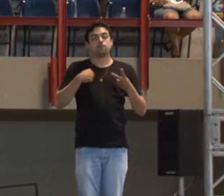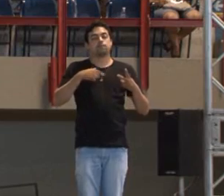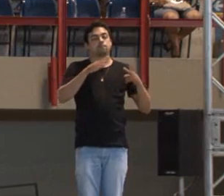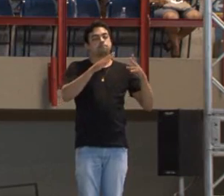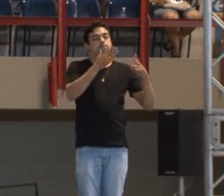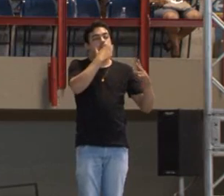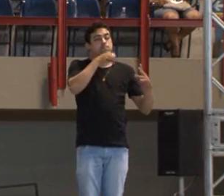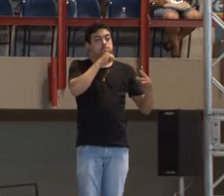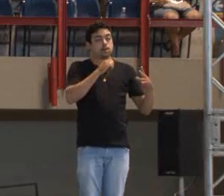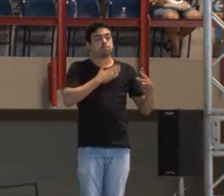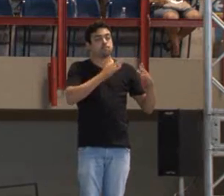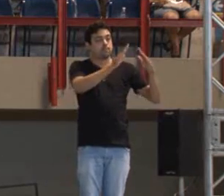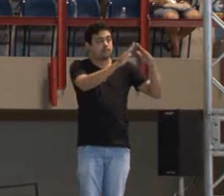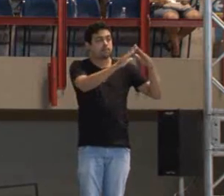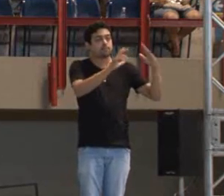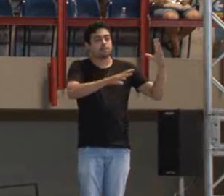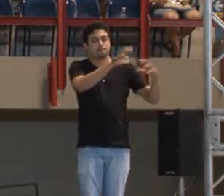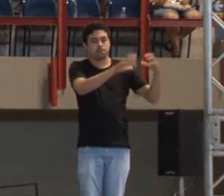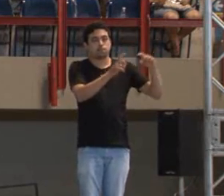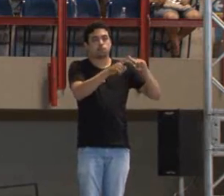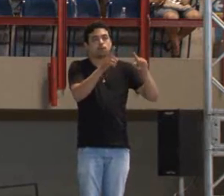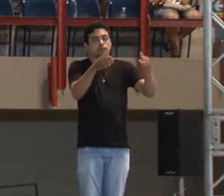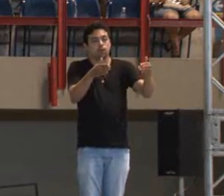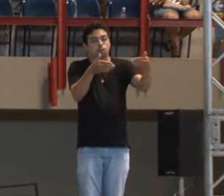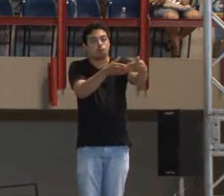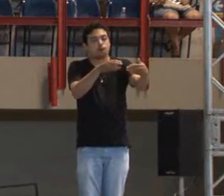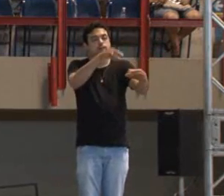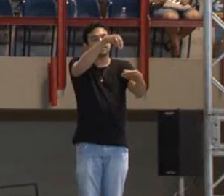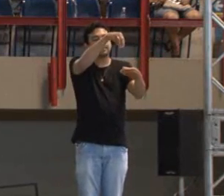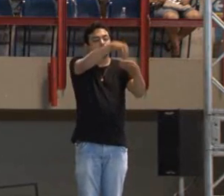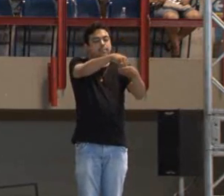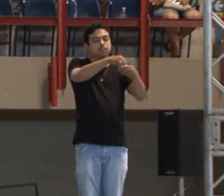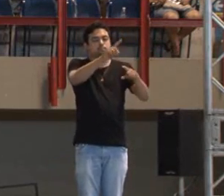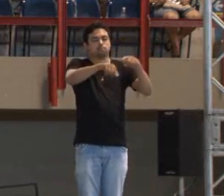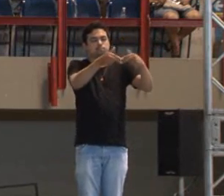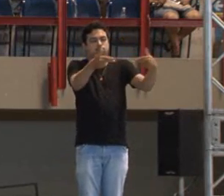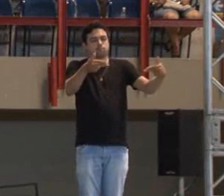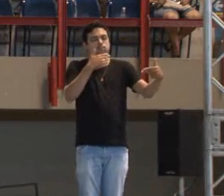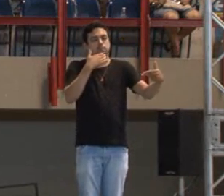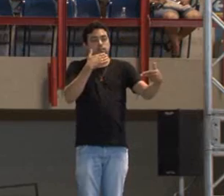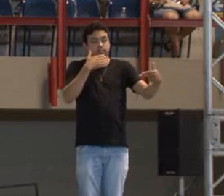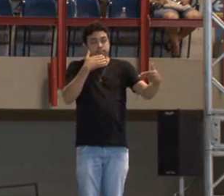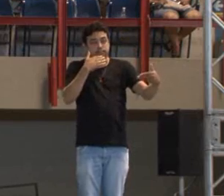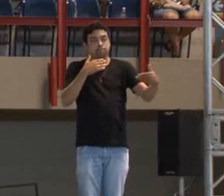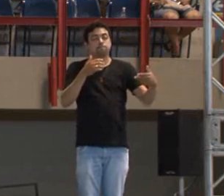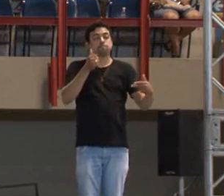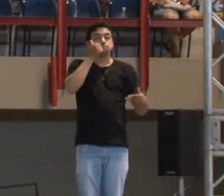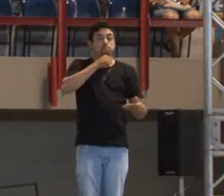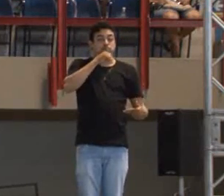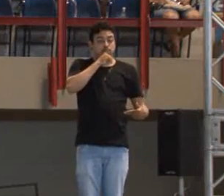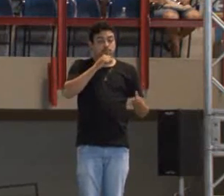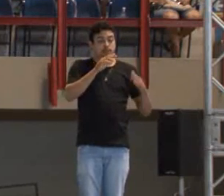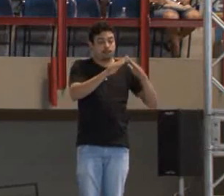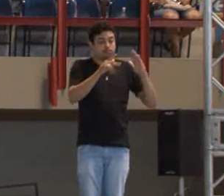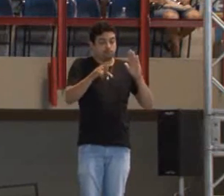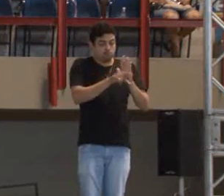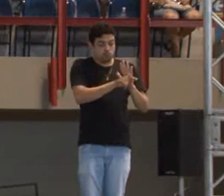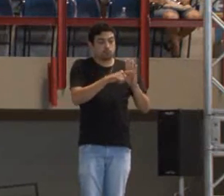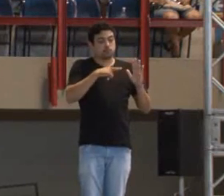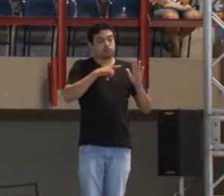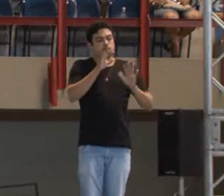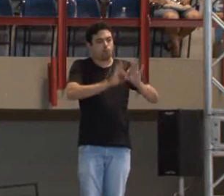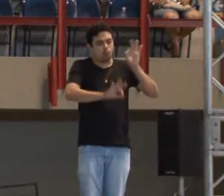briga com a mamãe, porque tem um quartinho lá que é cheio de bugiganga. A mamãe, que é a dona da casa, quer ter a